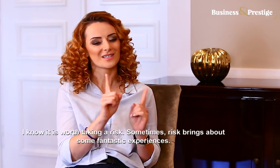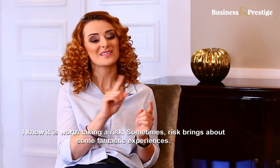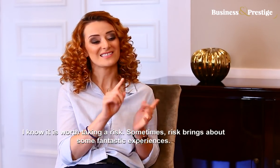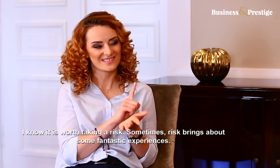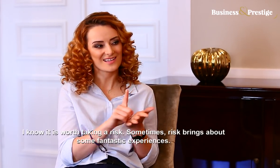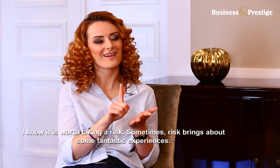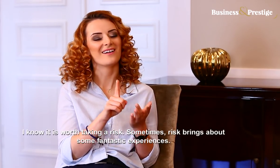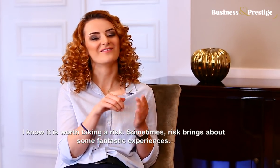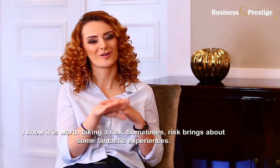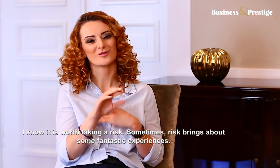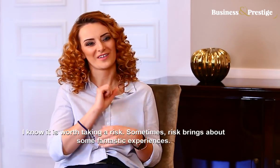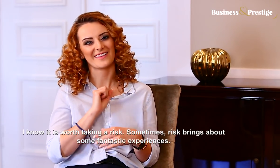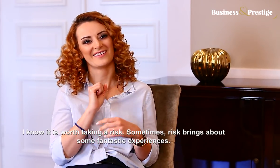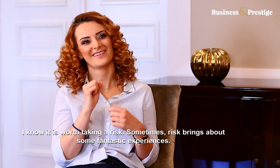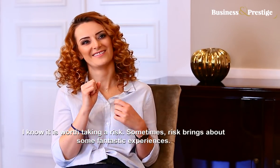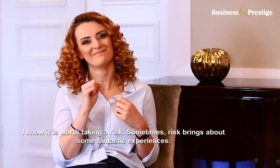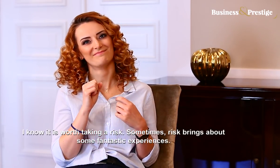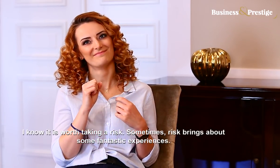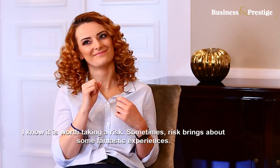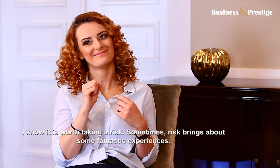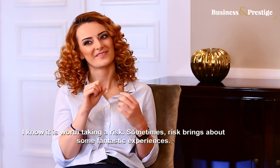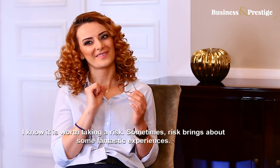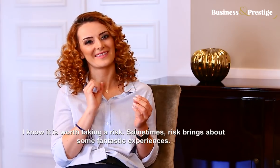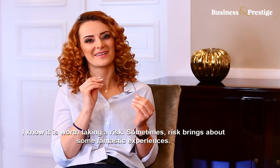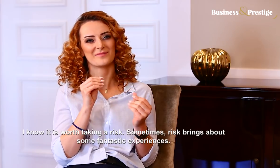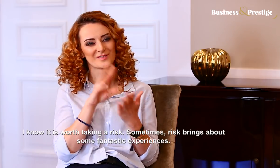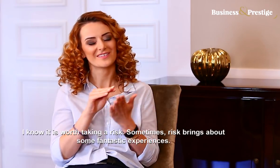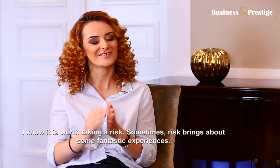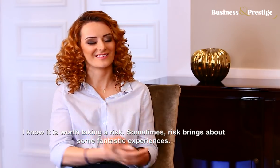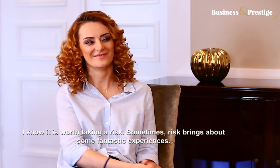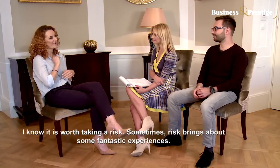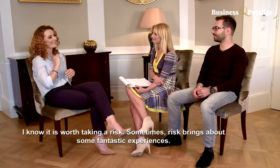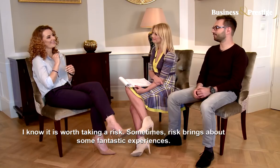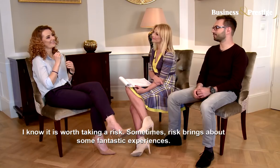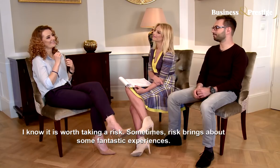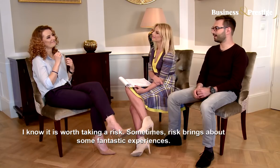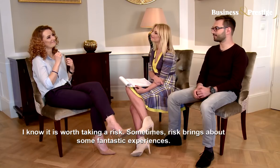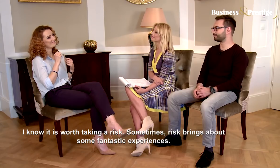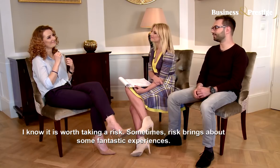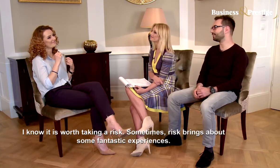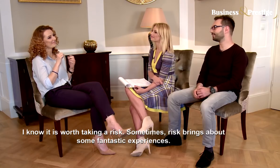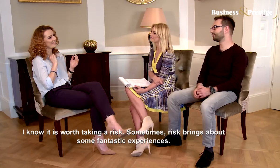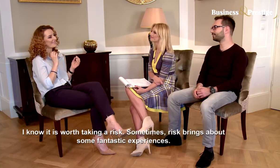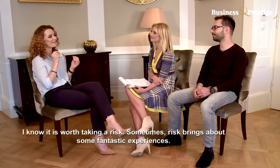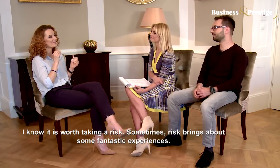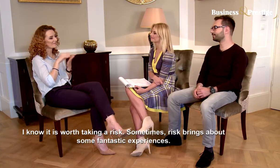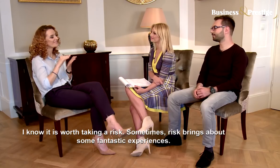Wiem, że warto ryzykować. Wiem, że warto zaryzykować. Tak. Czasami z ryzyka wychodzą bardzo